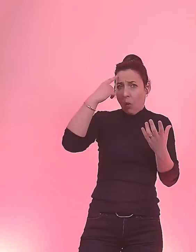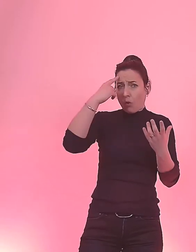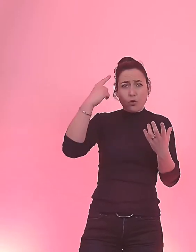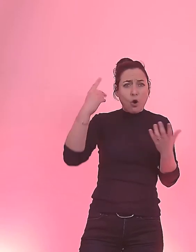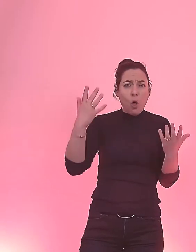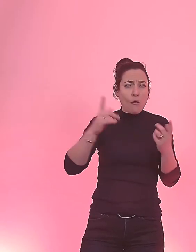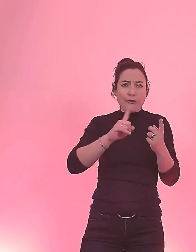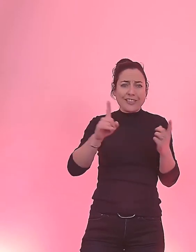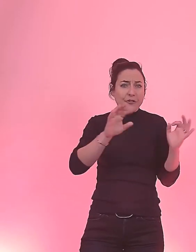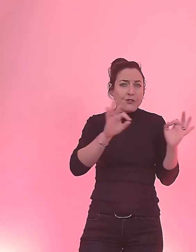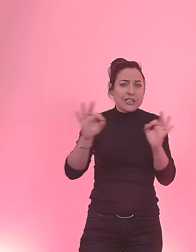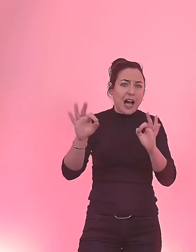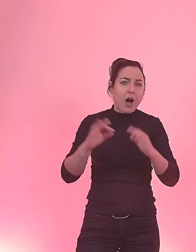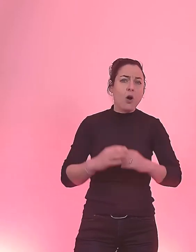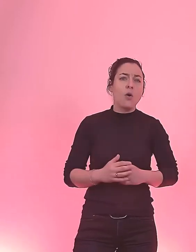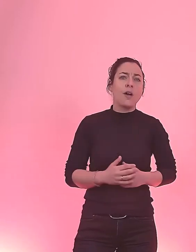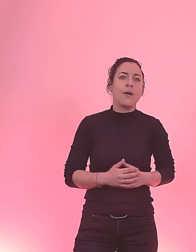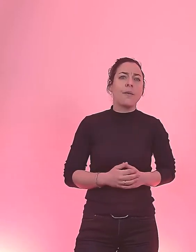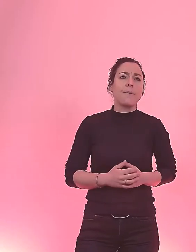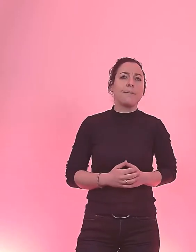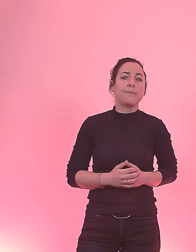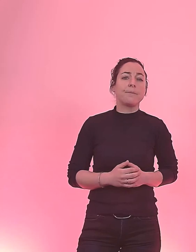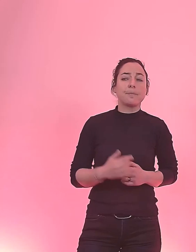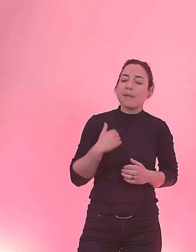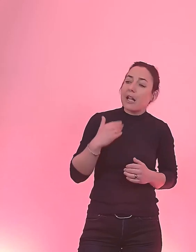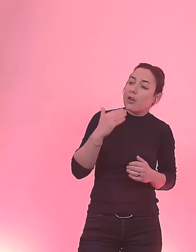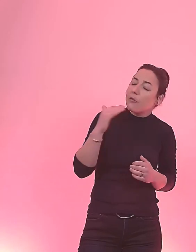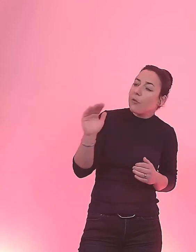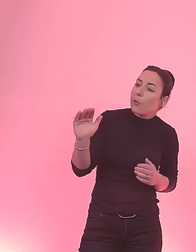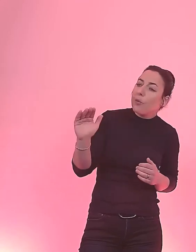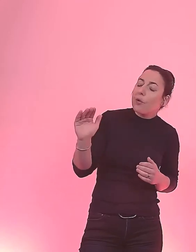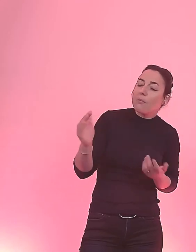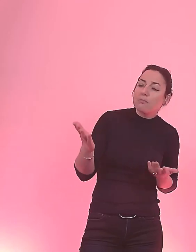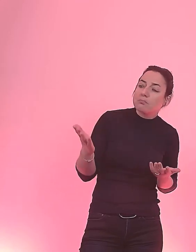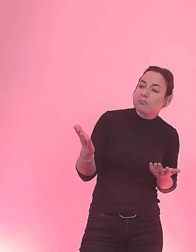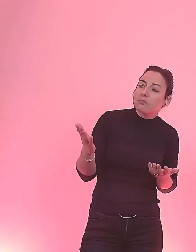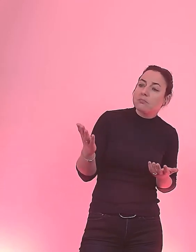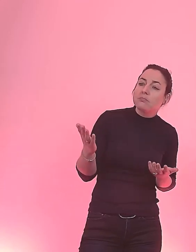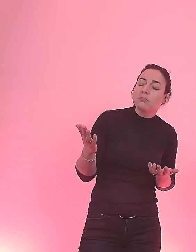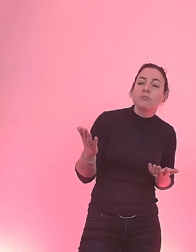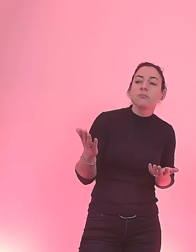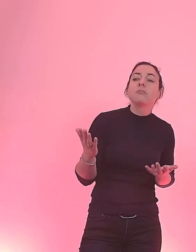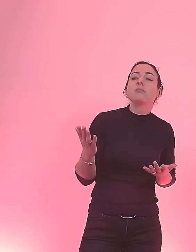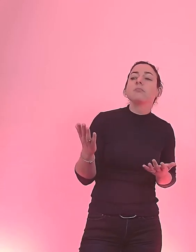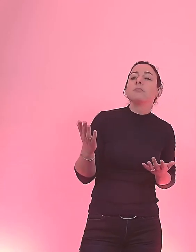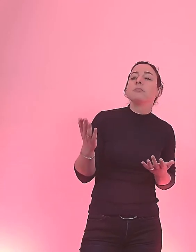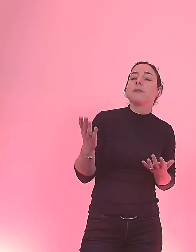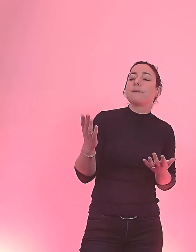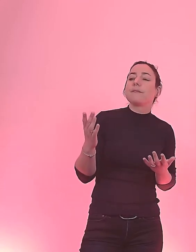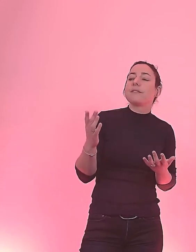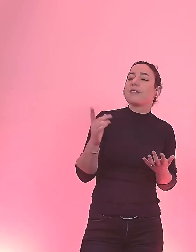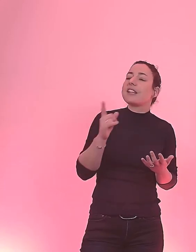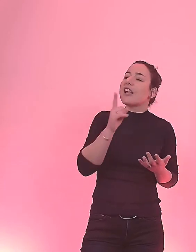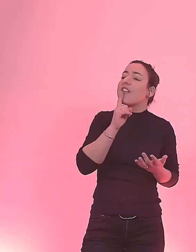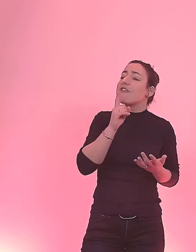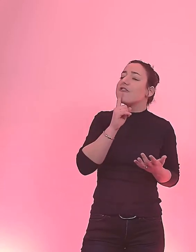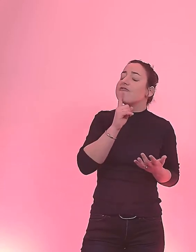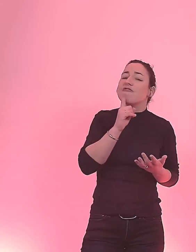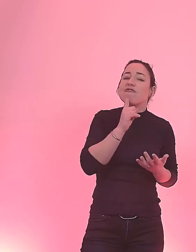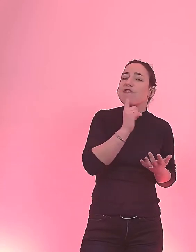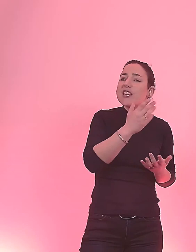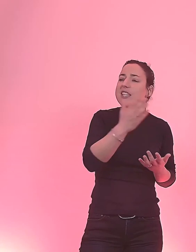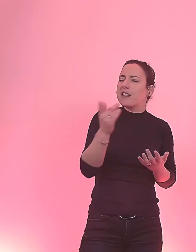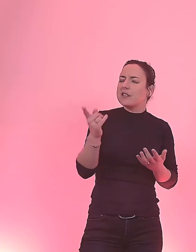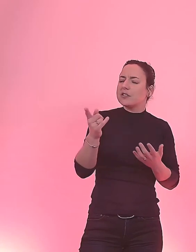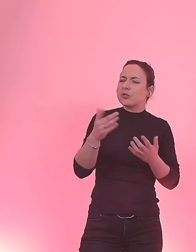vertrouwen en vroegen haar aan wie heb jij je diepste verdriet je